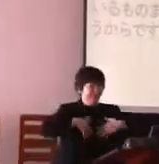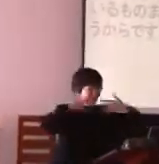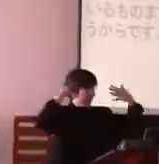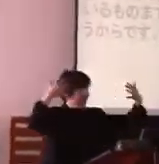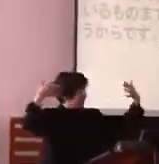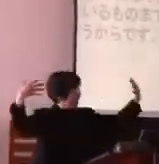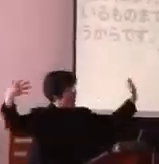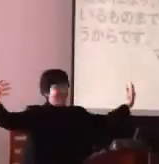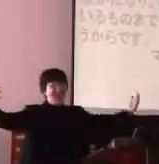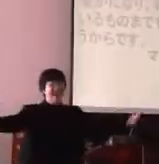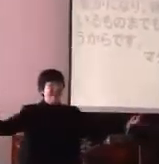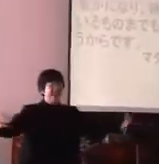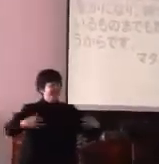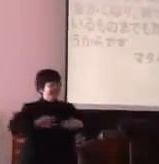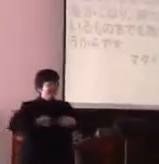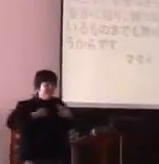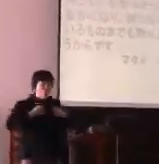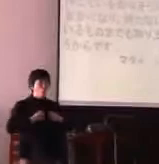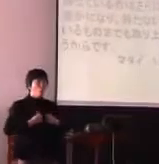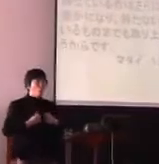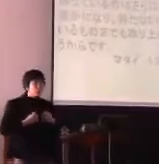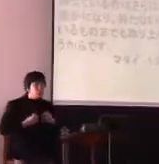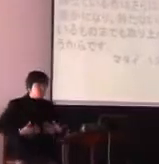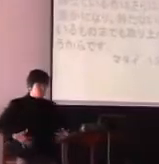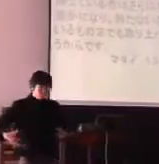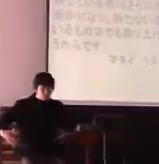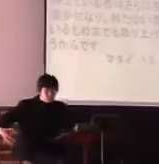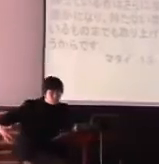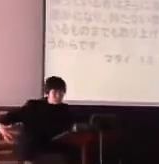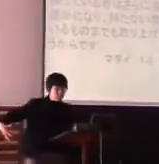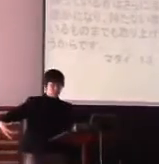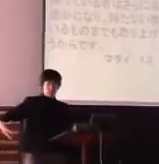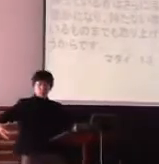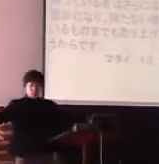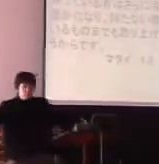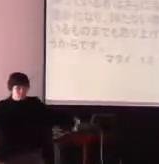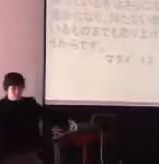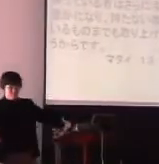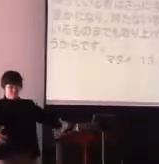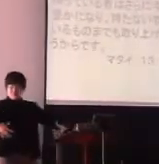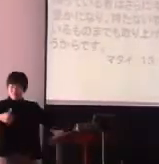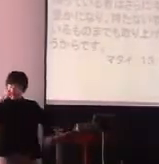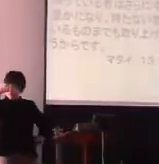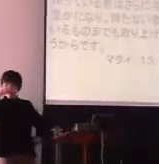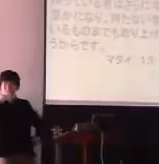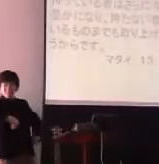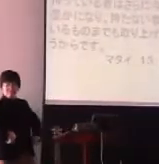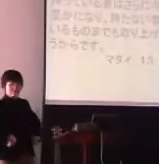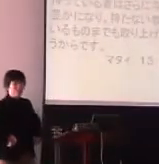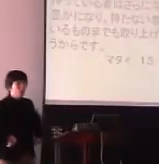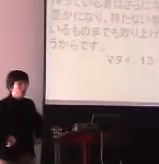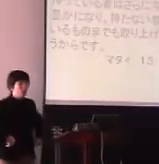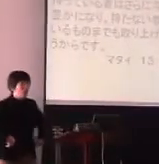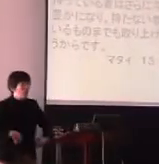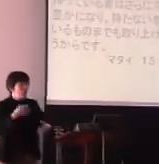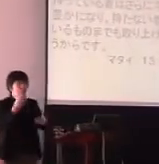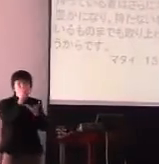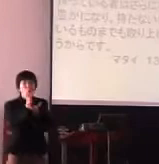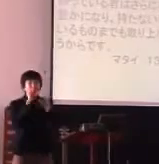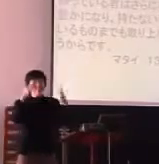めたことに与えて、もうどうでしょう、ご覧になったら分かりますけど、本当に持ってないもの